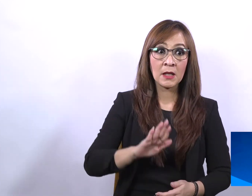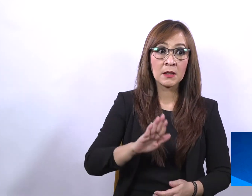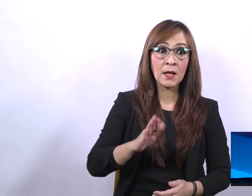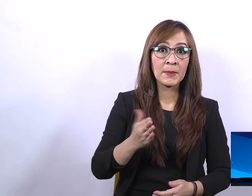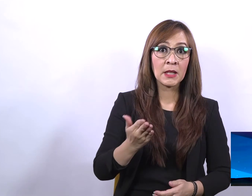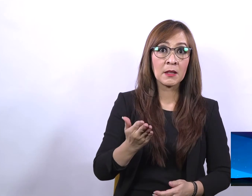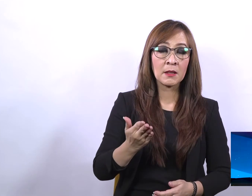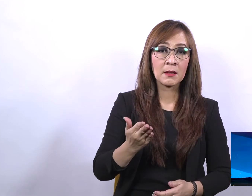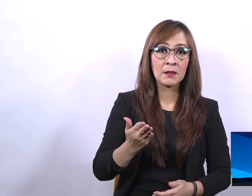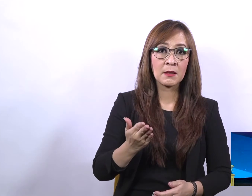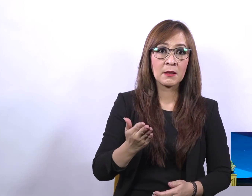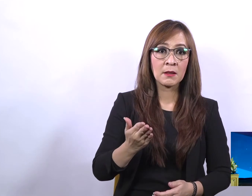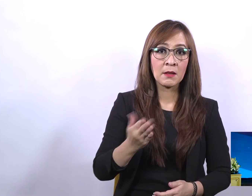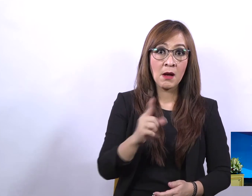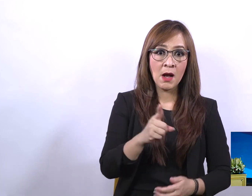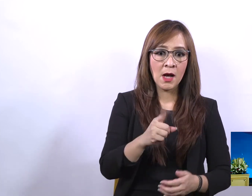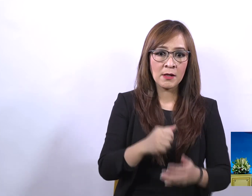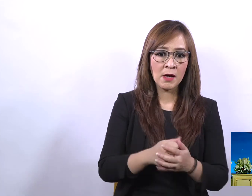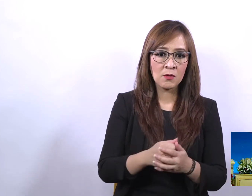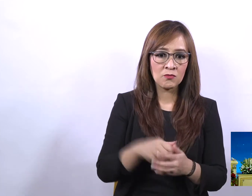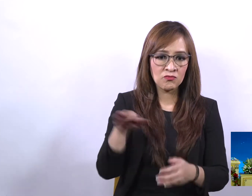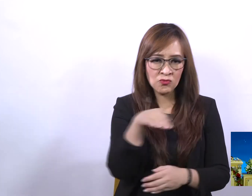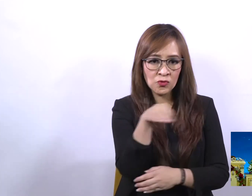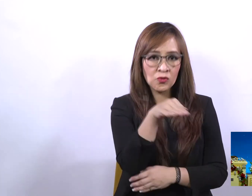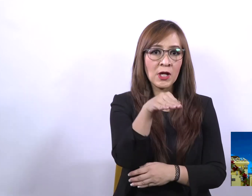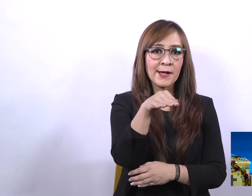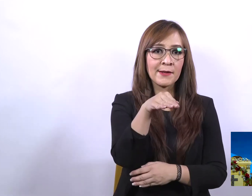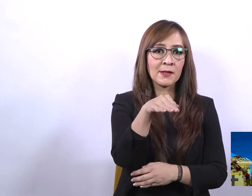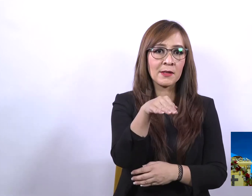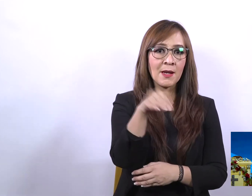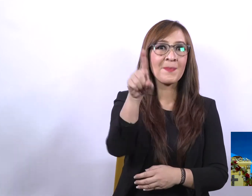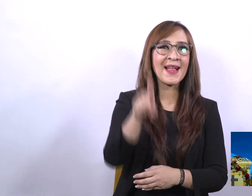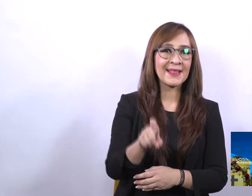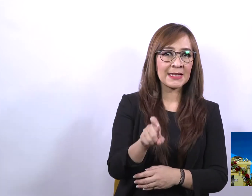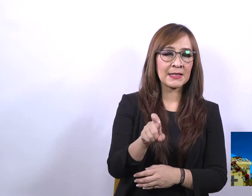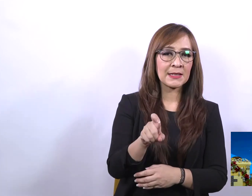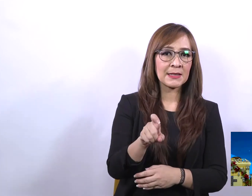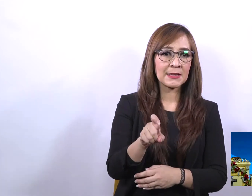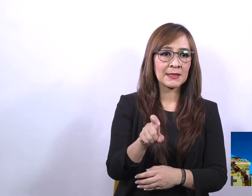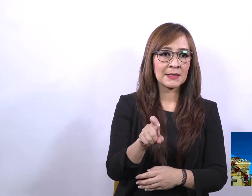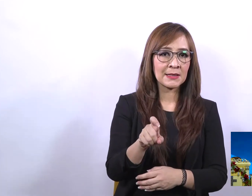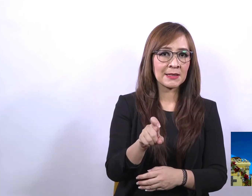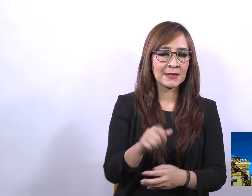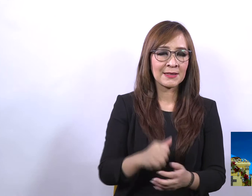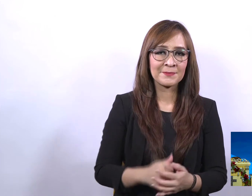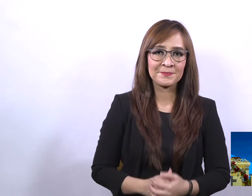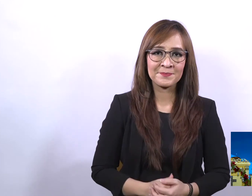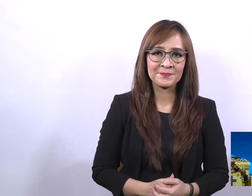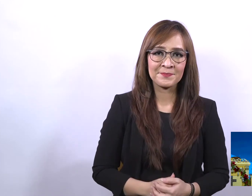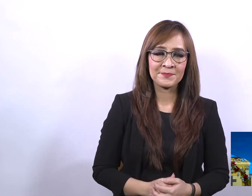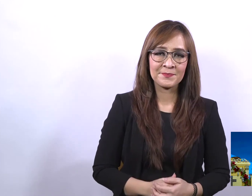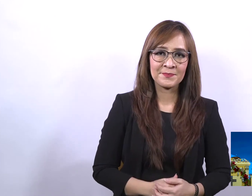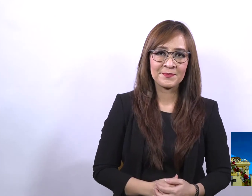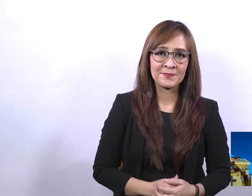Hai Tetapi dia mati Hai kalimat sederhana kalau mau saja mati apalagi lu